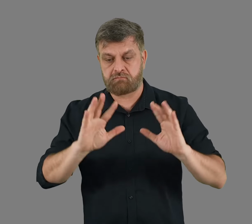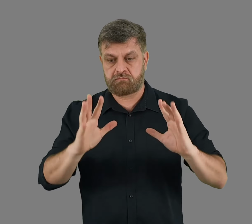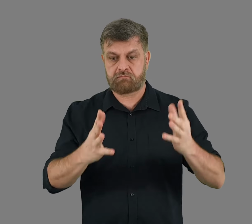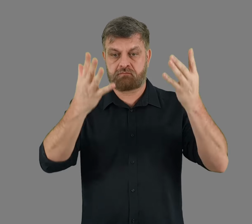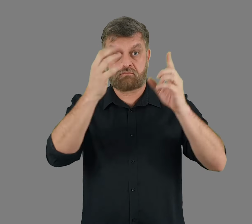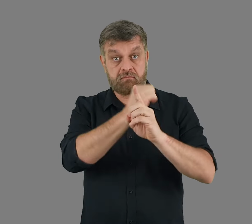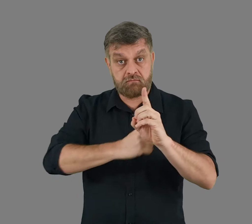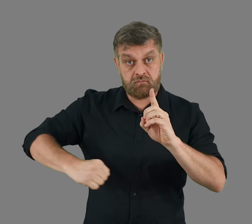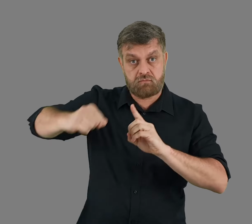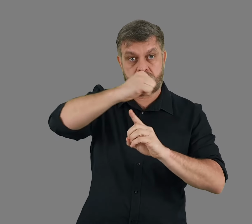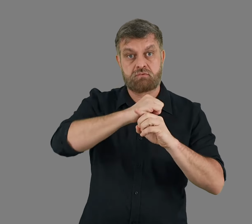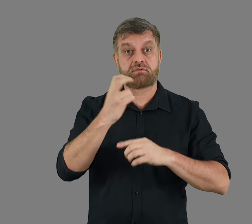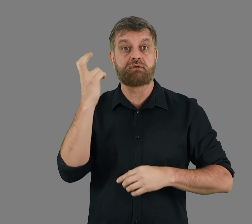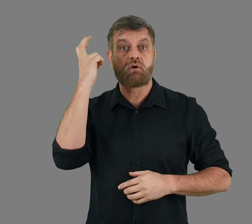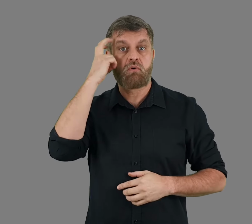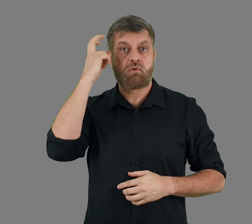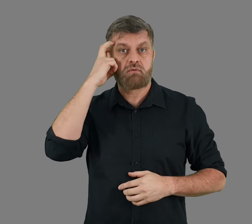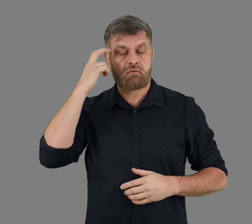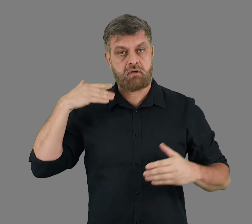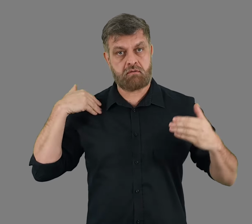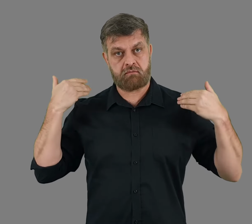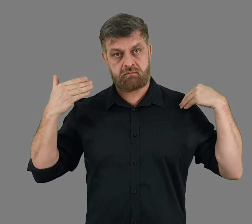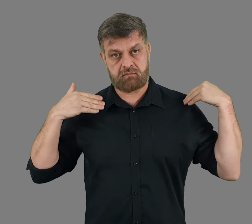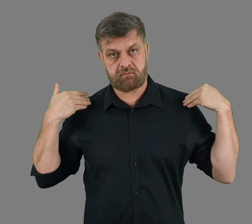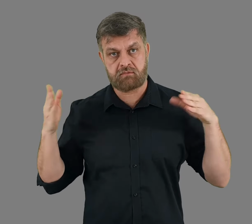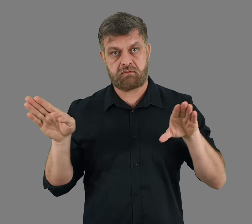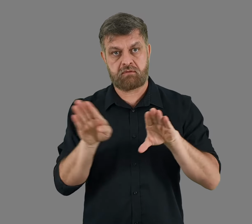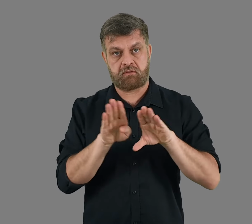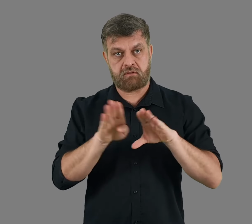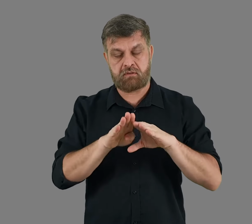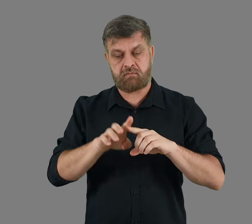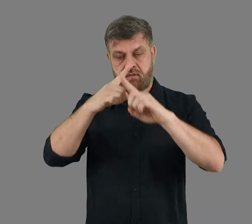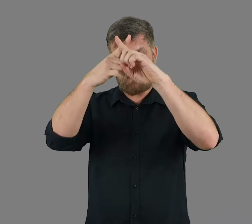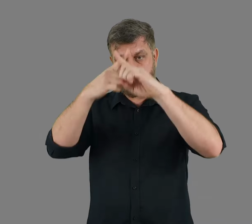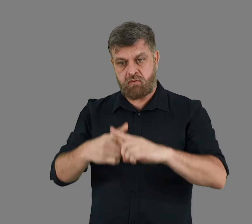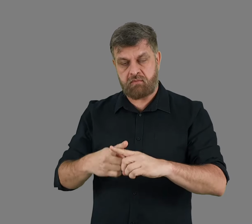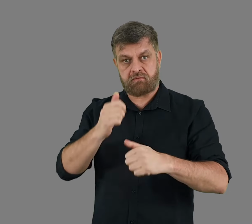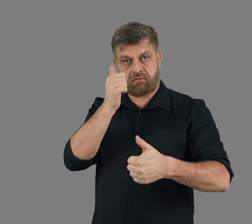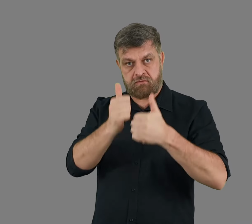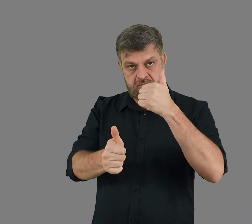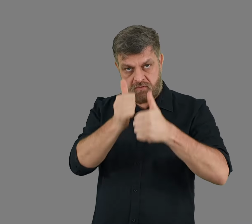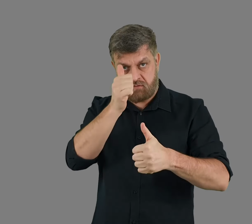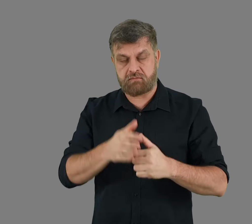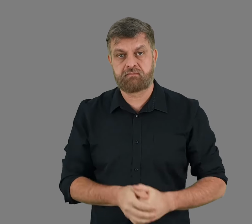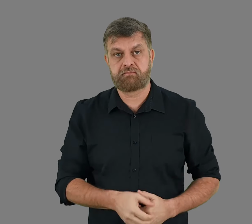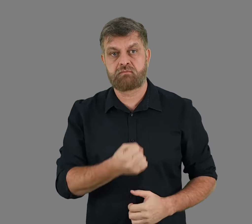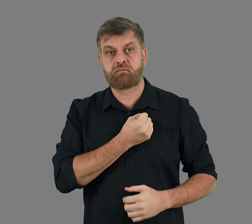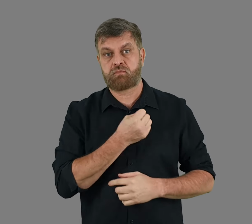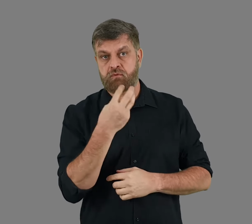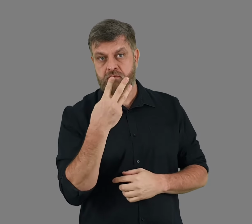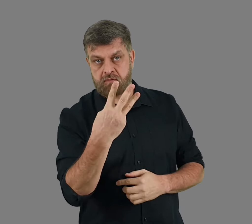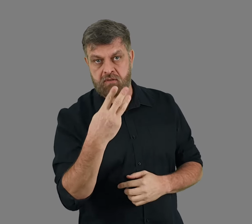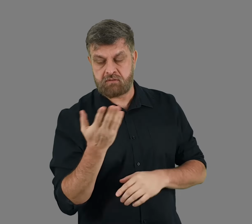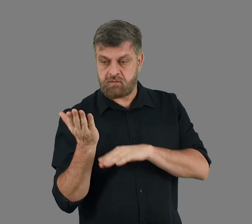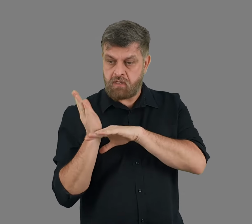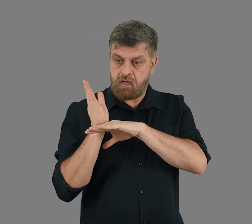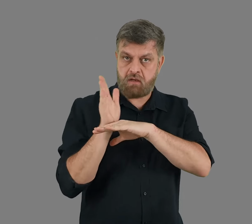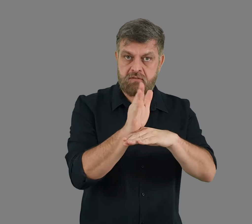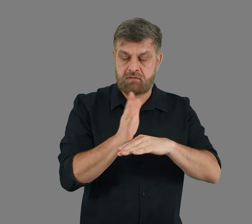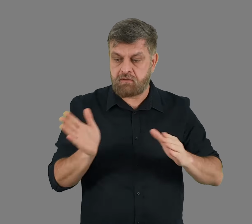social, cultural, recreativo e de competições esportivas. 3. Auxiliar e promover o